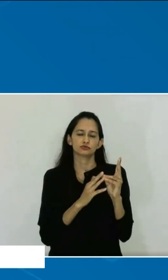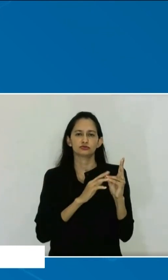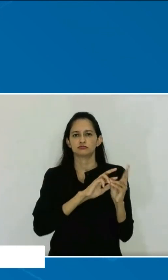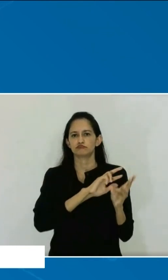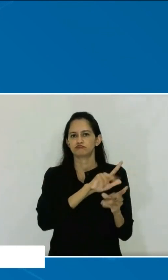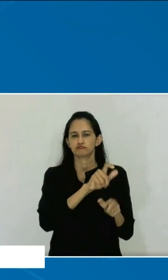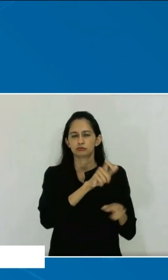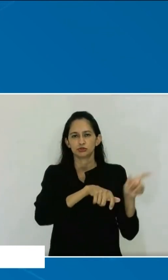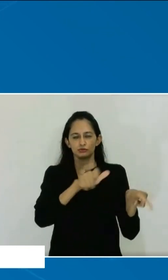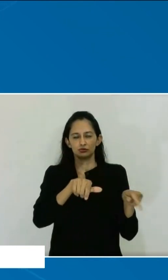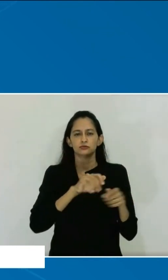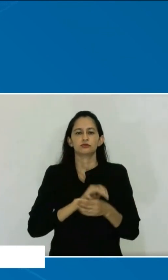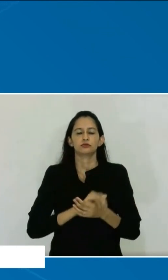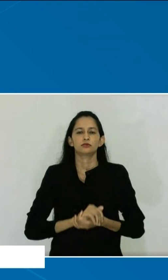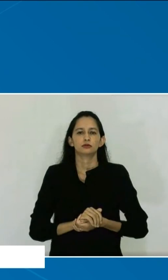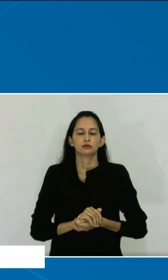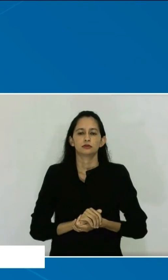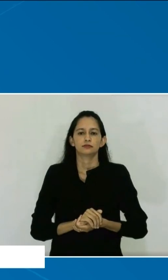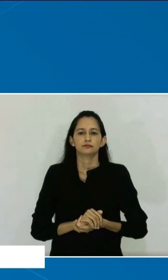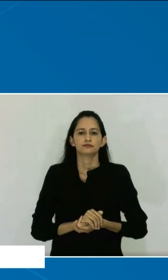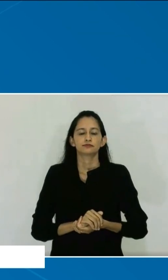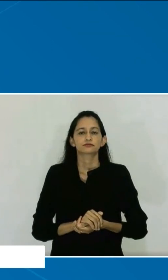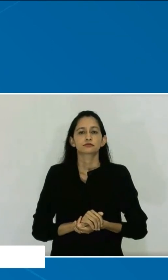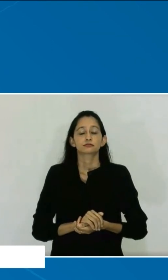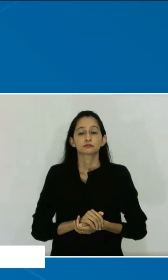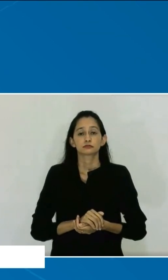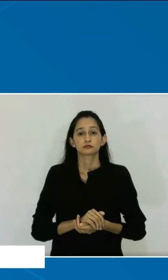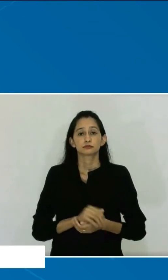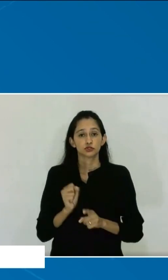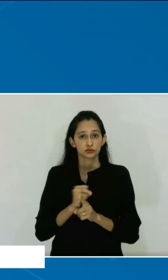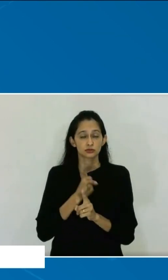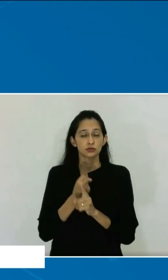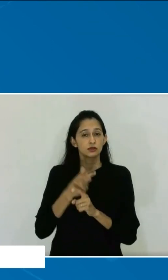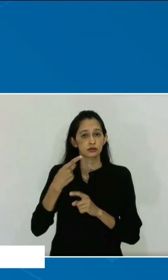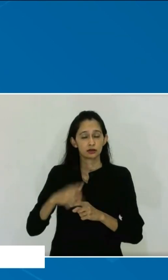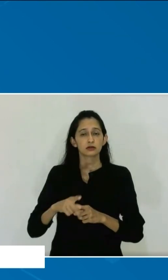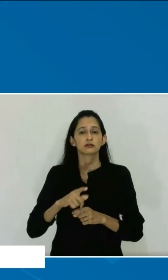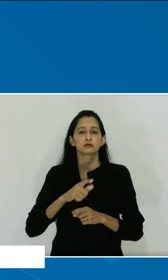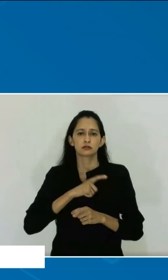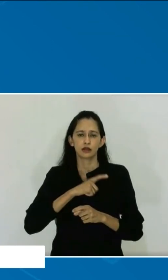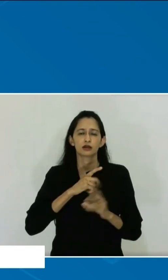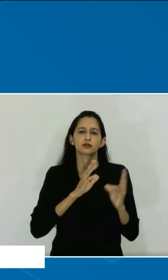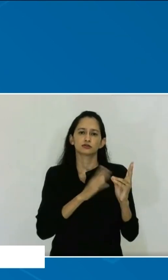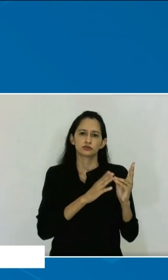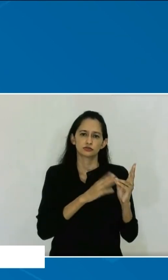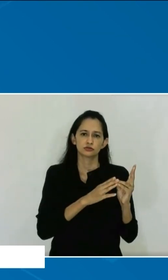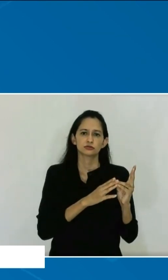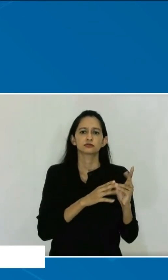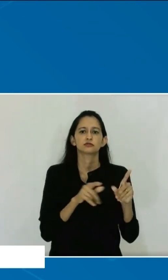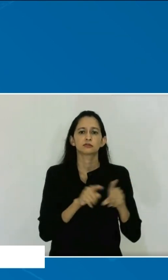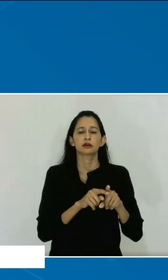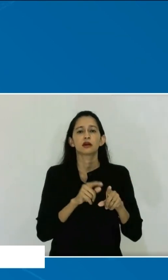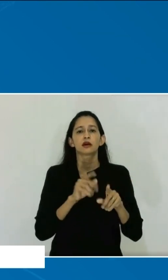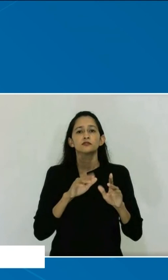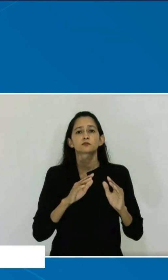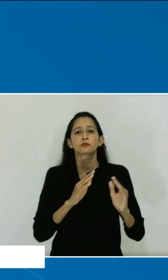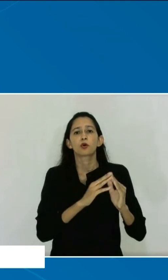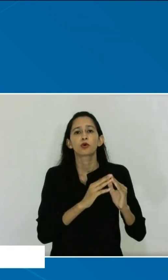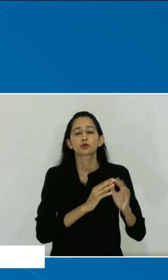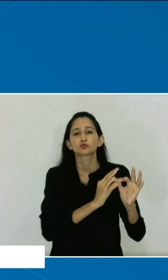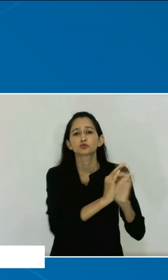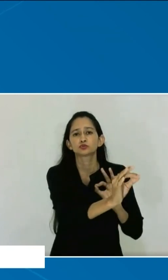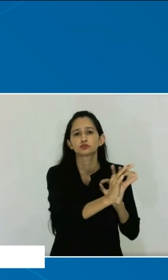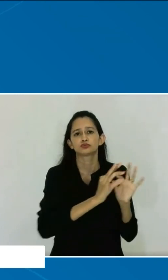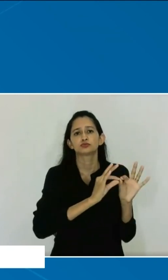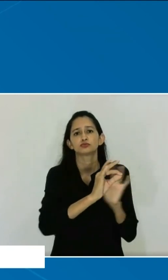grande parcela da nossa população indígenas e uma boa parte afastados, né, isolados em